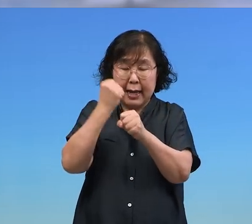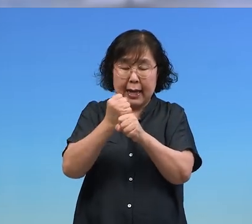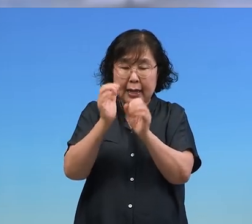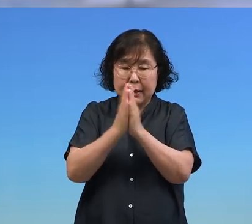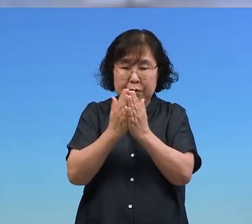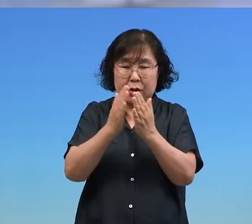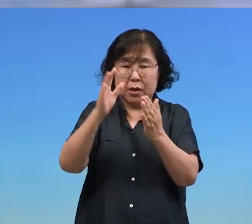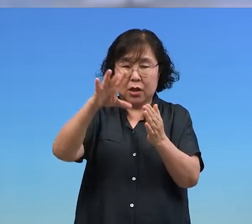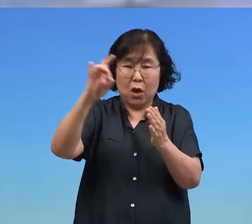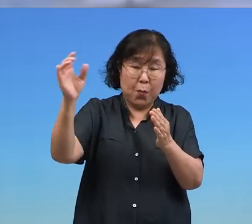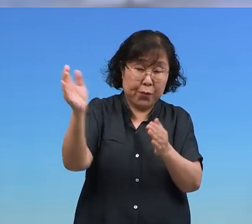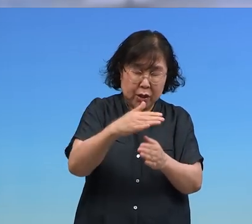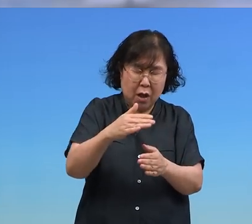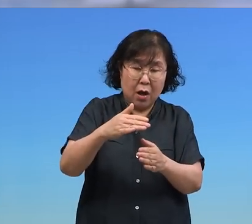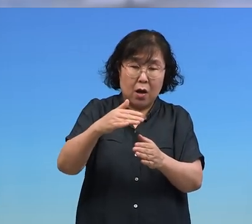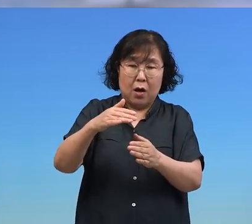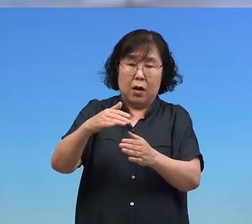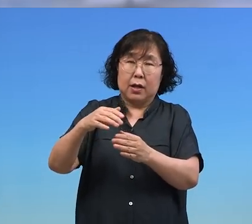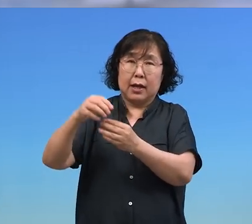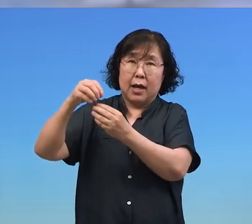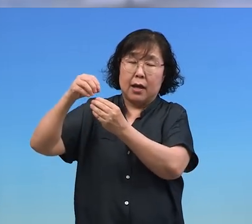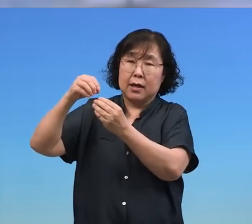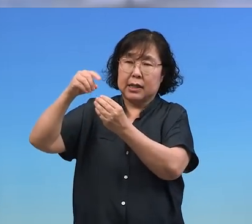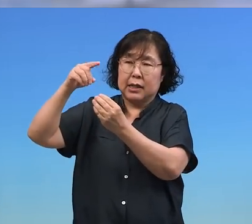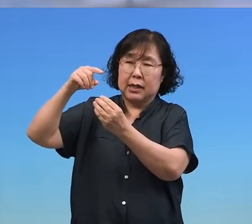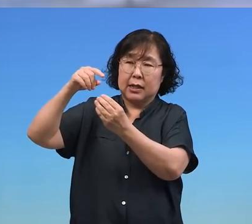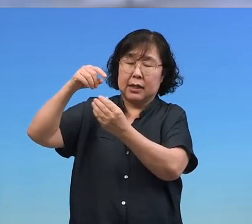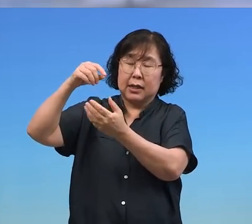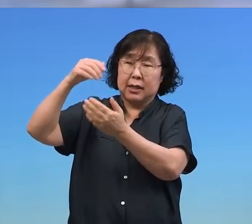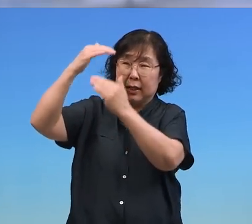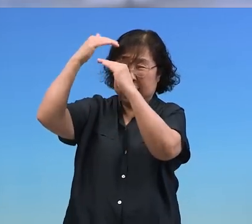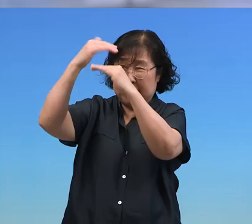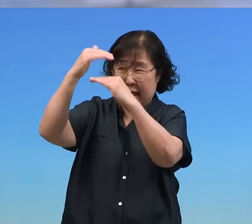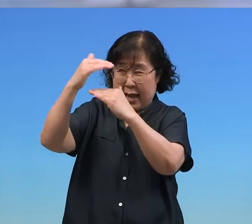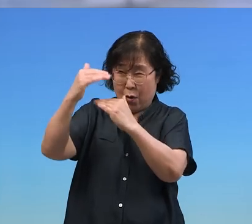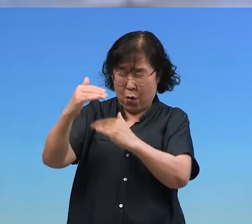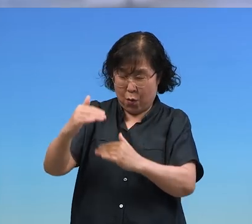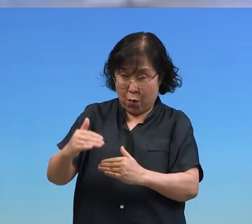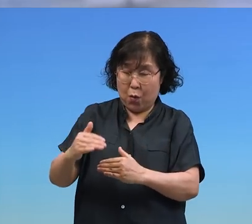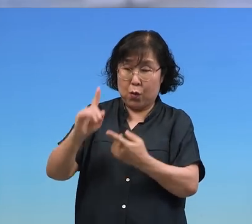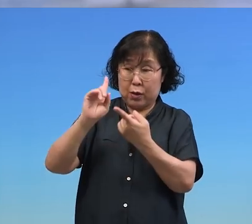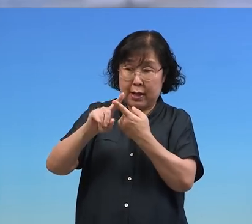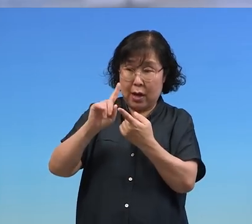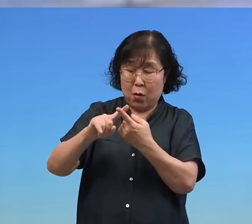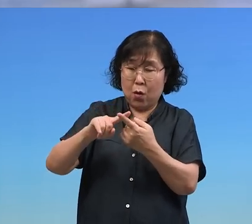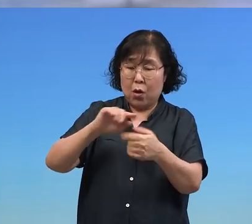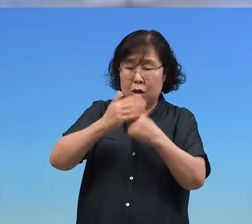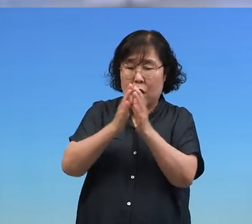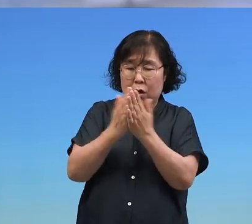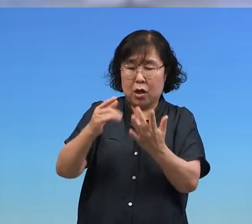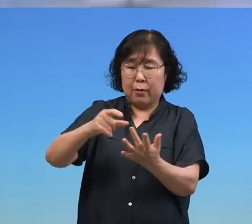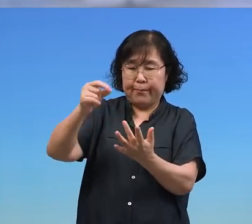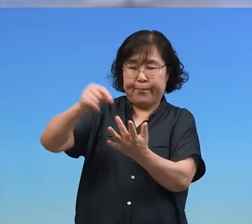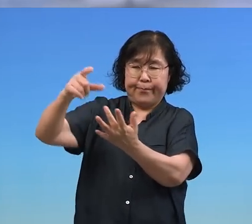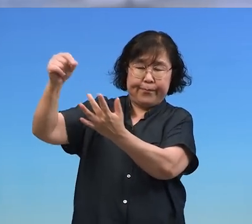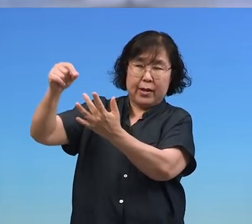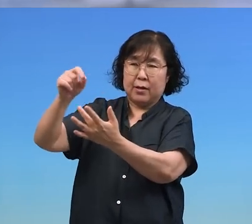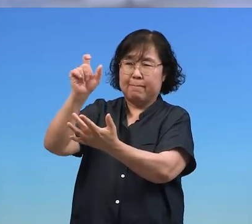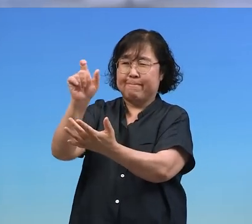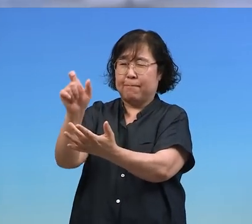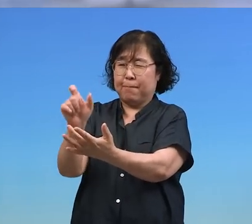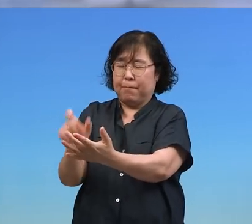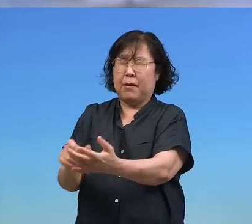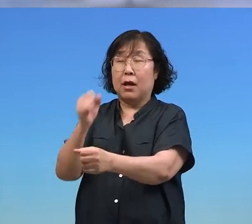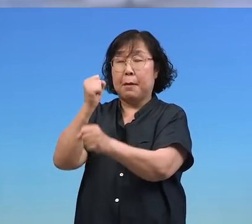전체적으로 맥락을 따라 참 은혜스러운 그런 본문들을 정했는데요 여러분들 이제 이 묵상